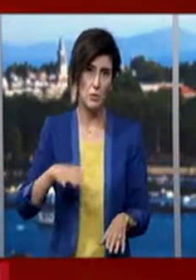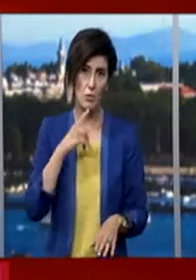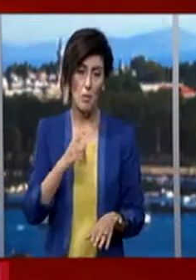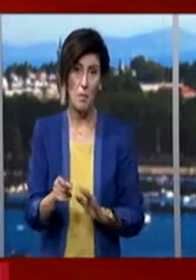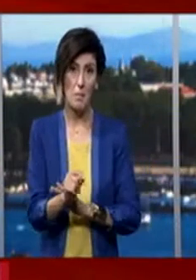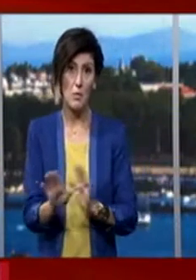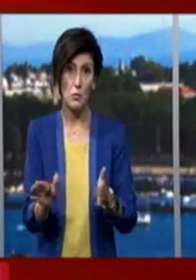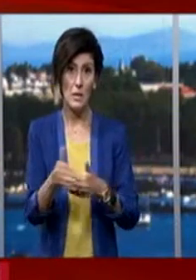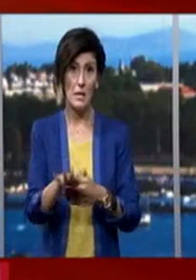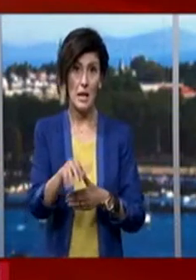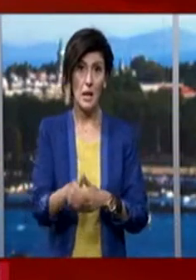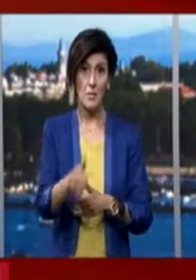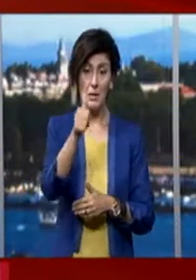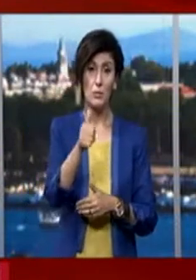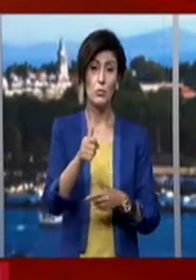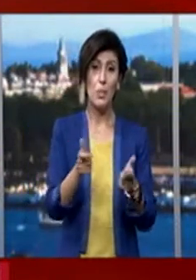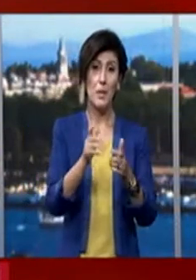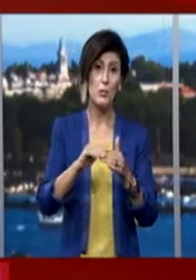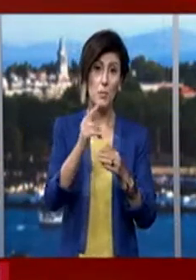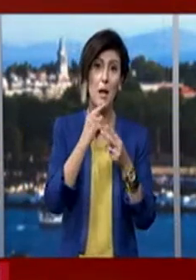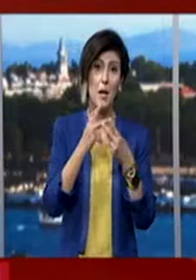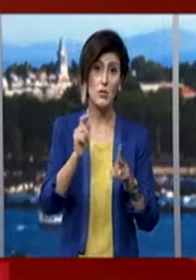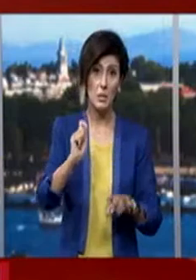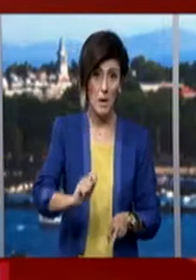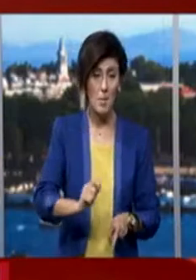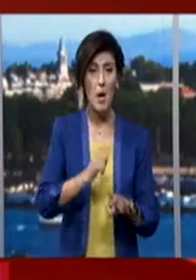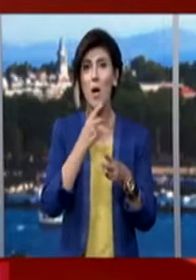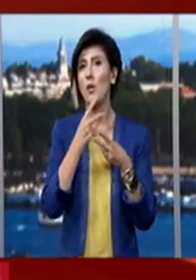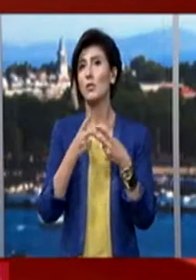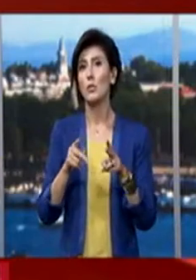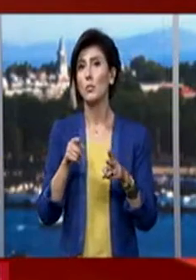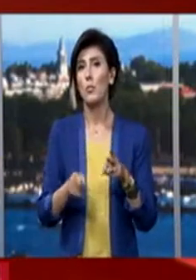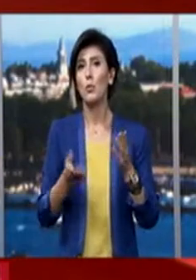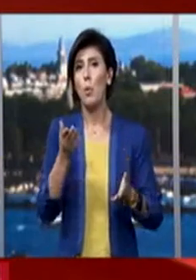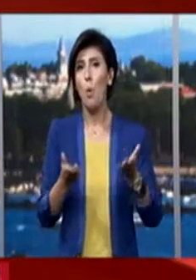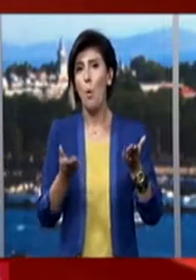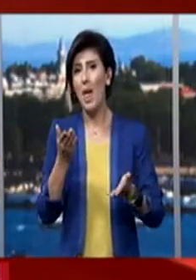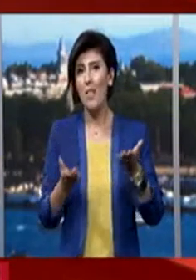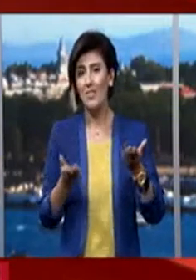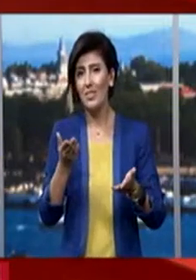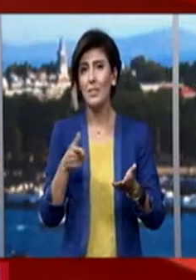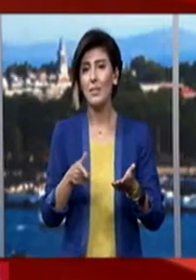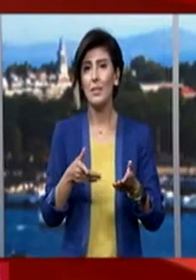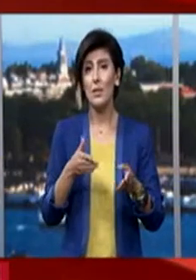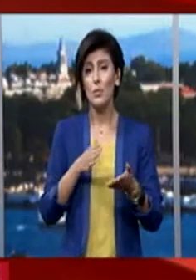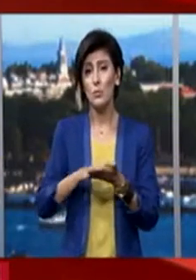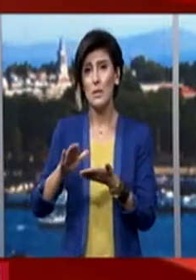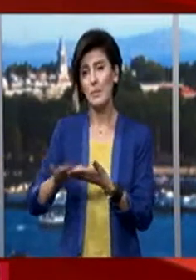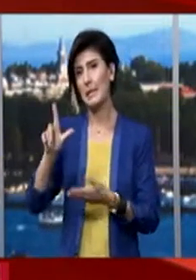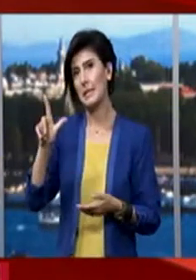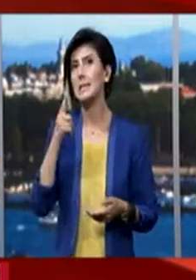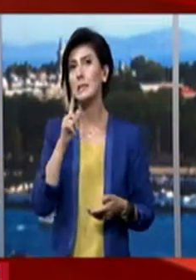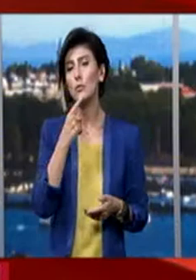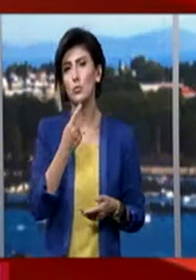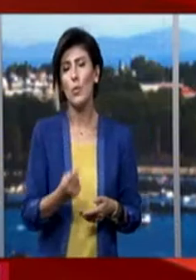Genel Başkanı toplantı sonrasında bir açıklama yaptı ve açıklamasında bu oranların revize edilmesi gerektiğini